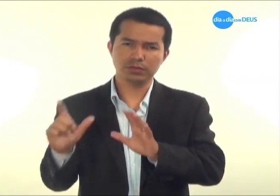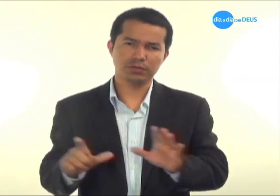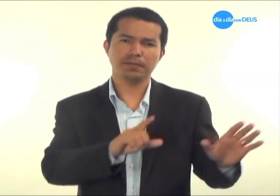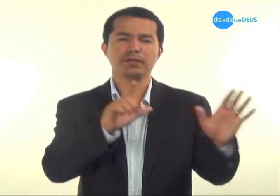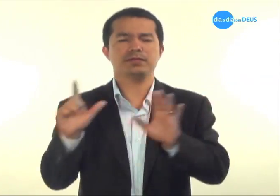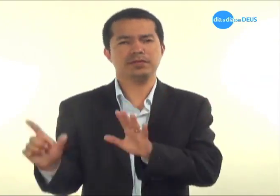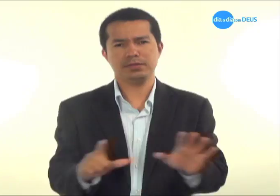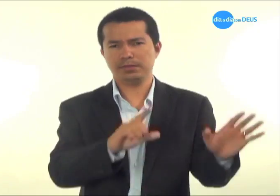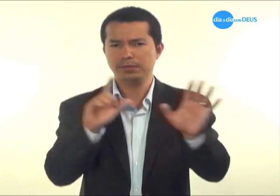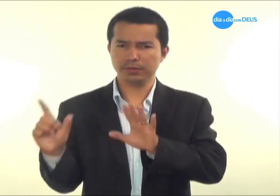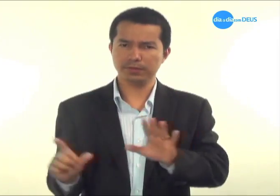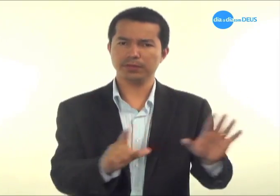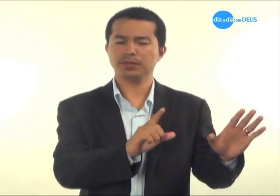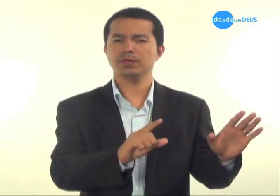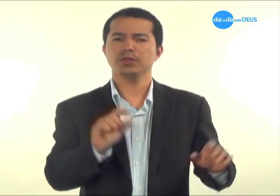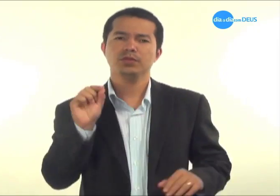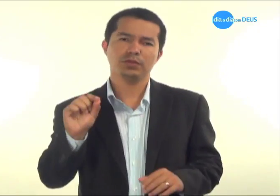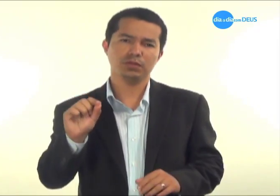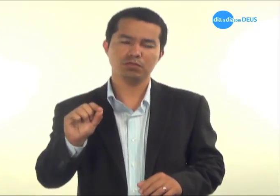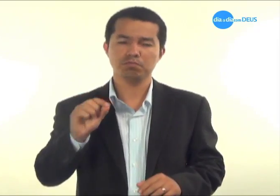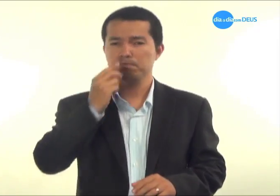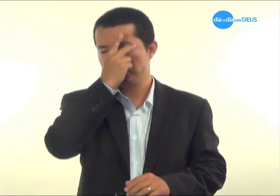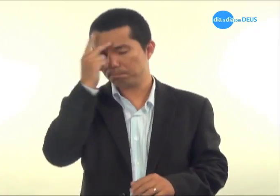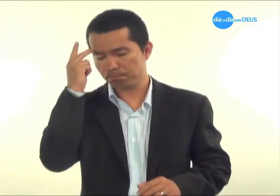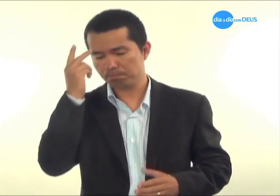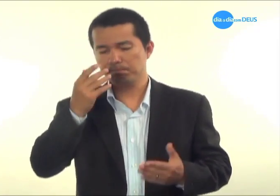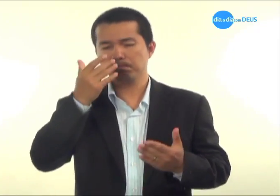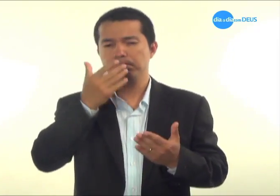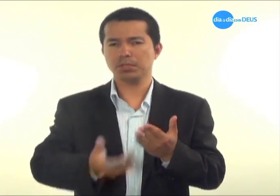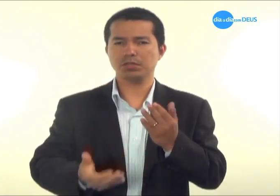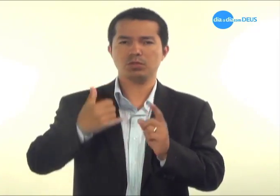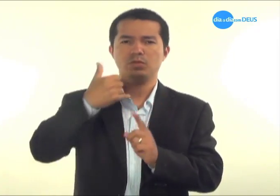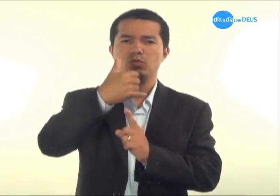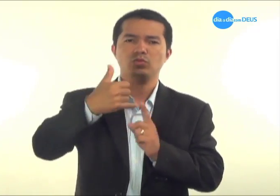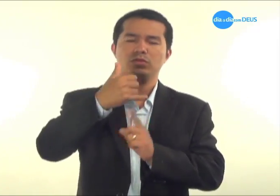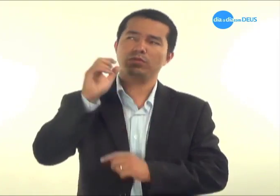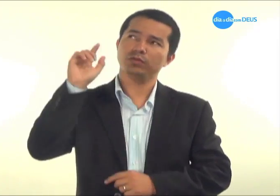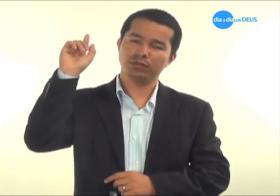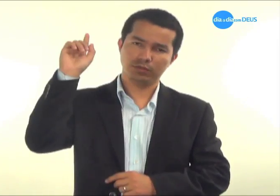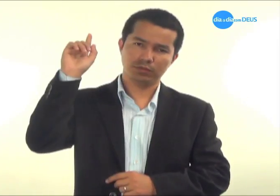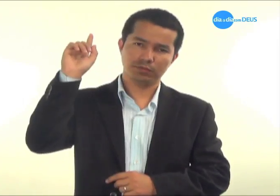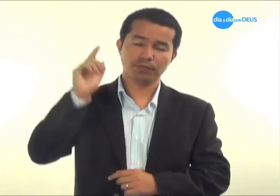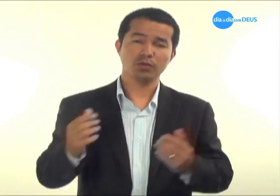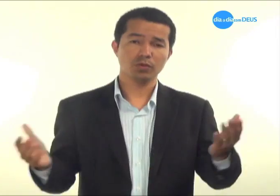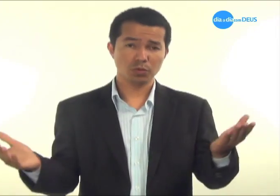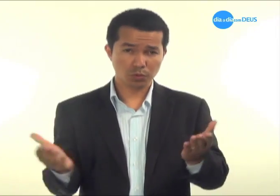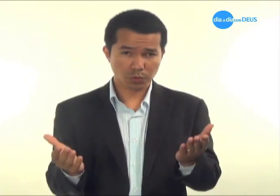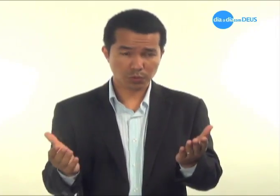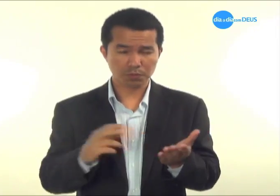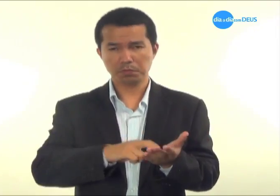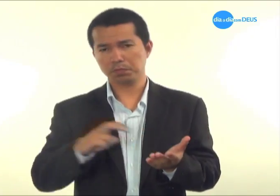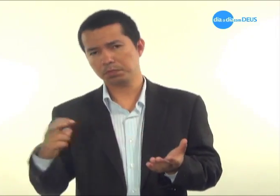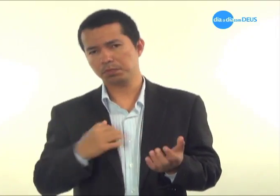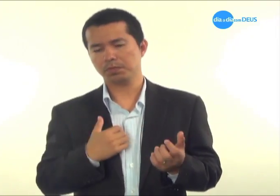últimas semanas sobre os desqualificados. E nesta manhã eu quero falar sobre um personagem